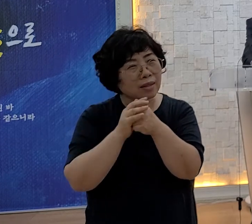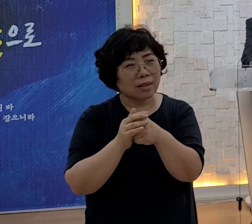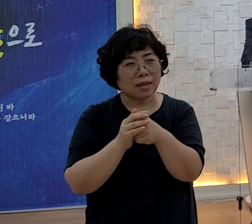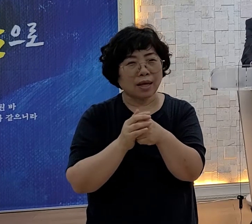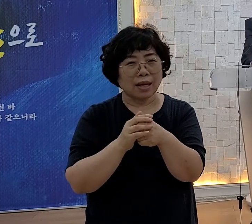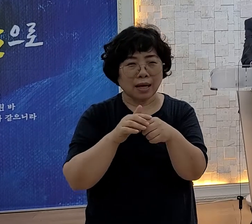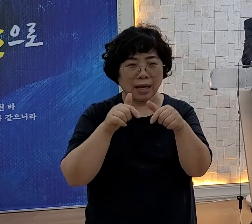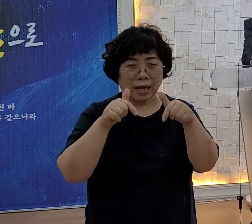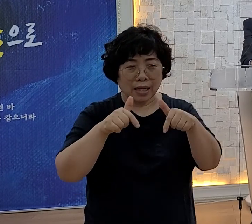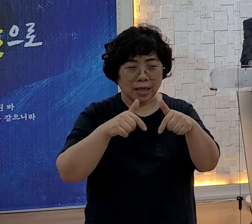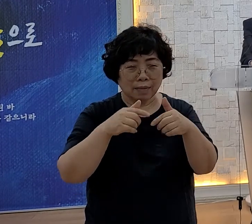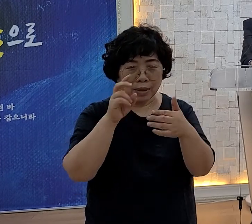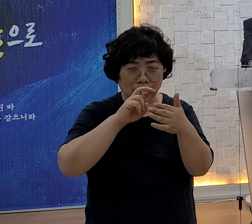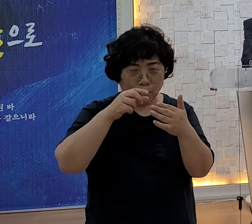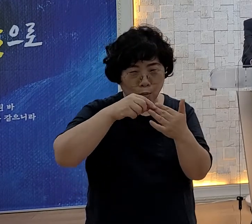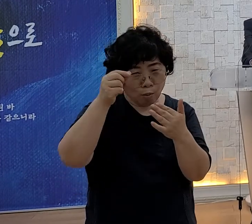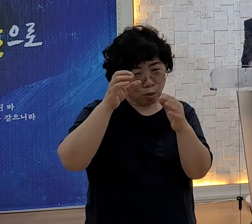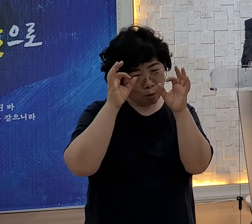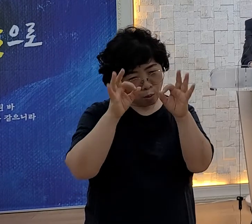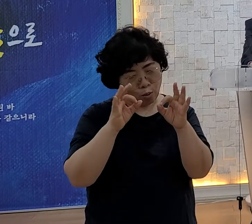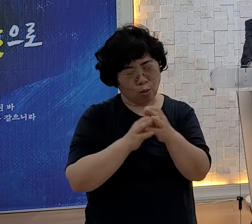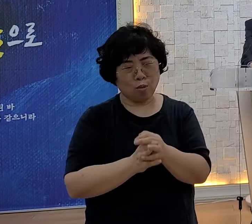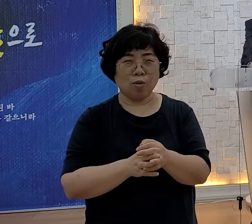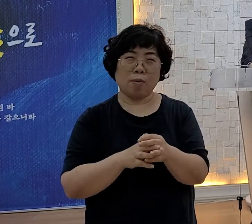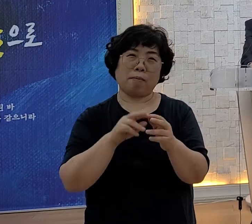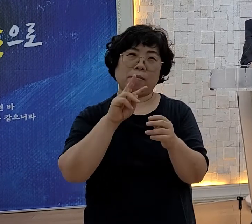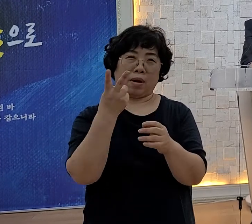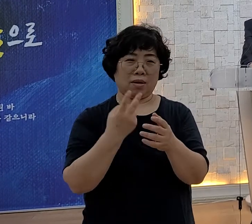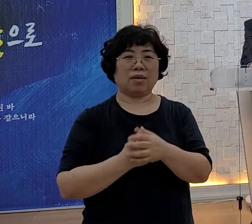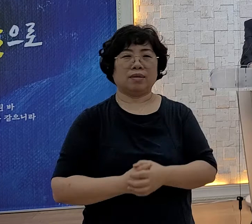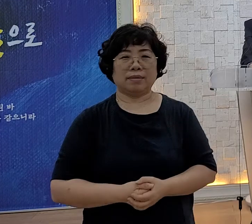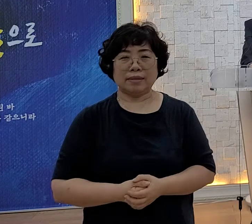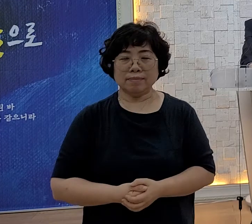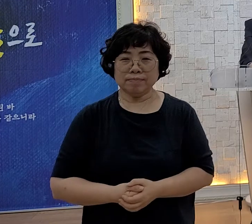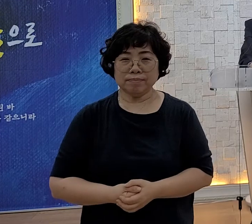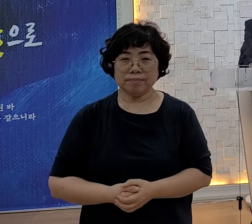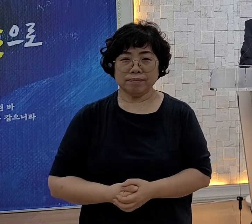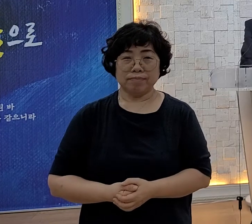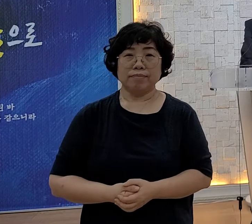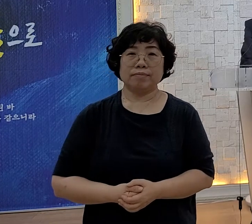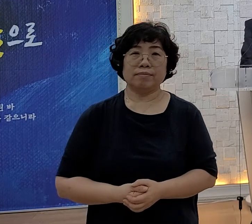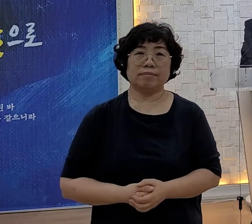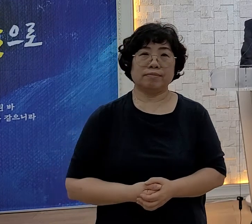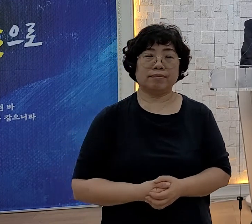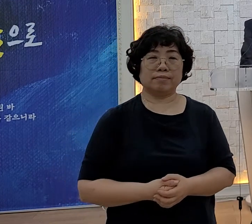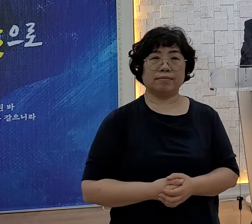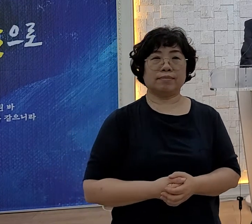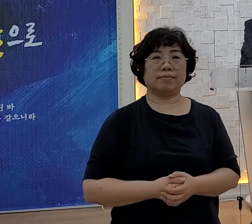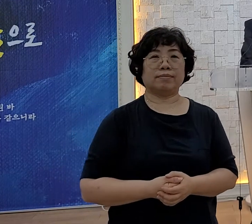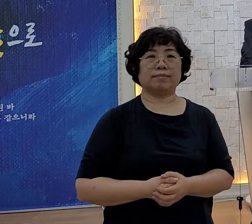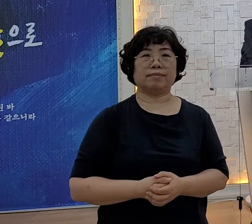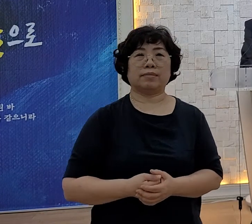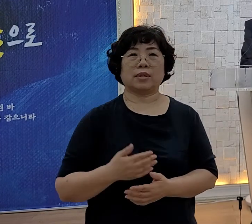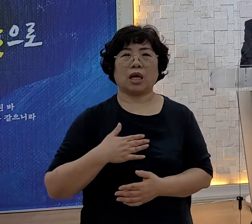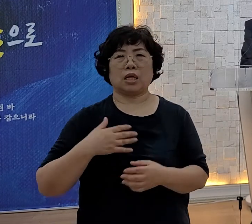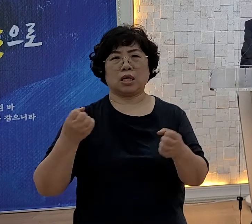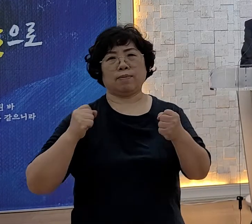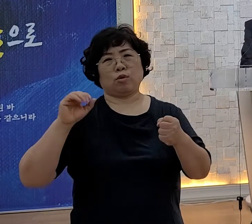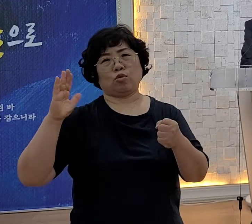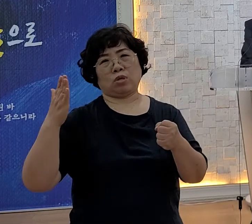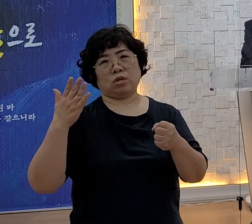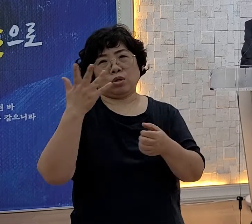그렇게 준비를 했는데 밤에 좀 더 준비하면서 오늘 마지막으로 부를 찬양 한번 보세요. 나의 힘이